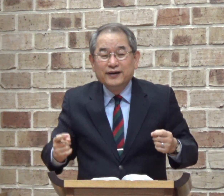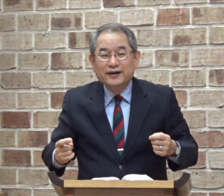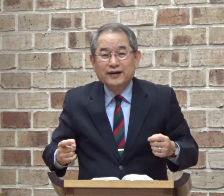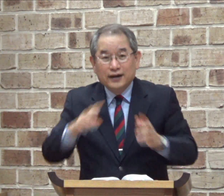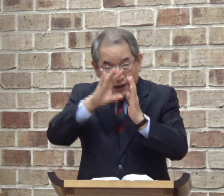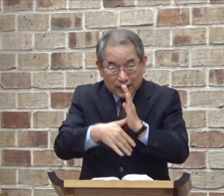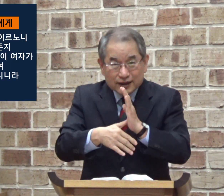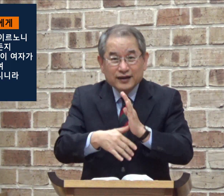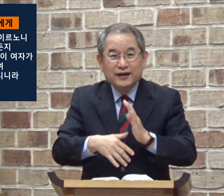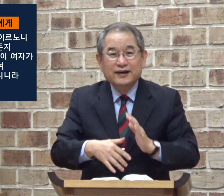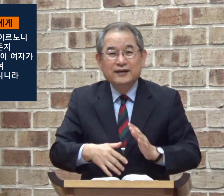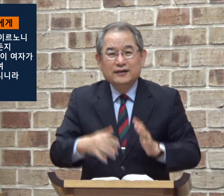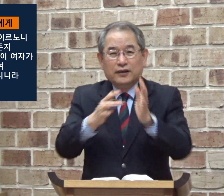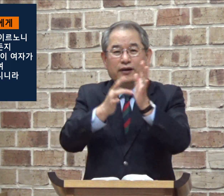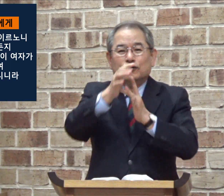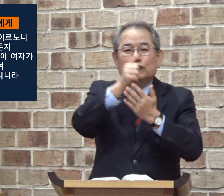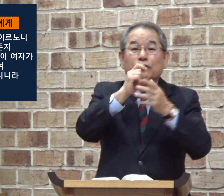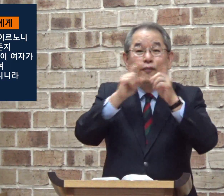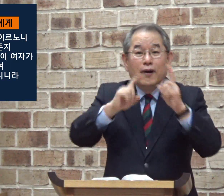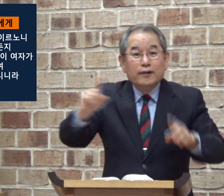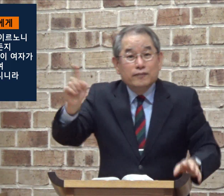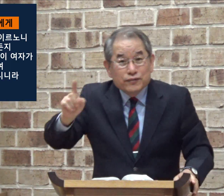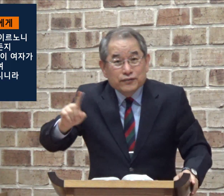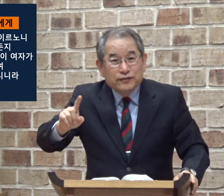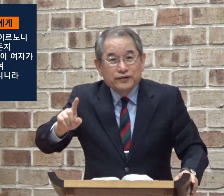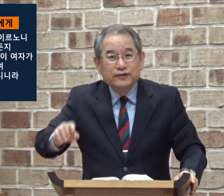일도 말하여 그를 기억하리라 하시니라.